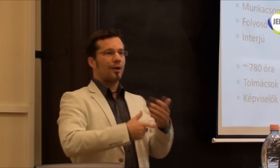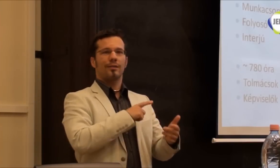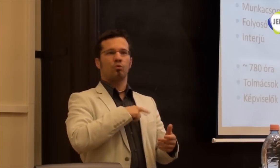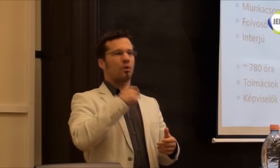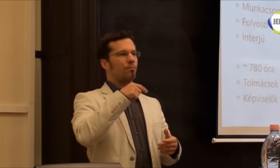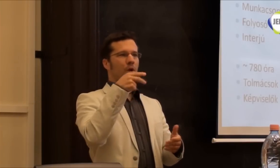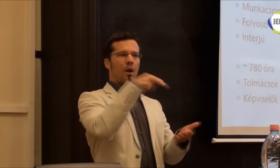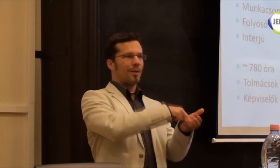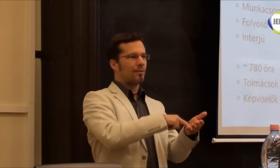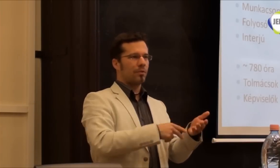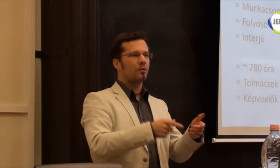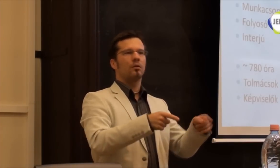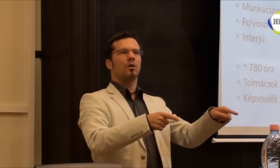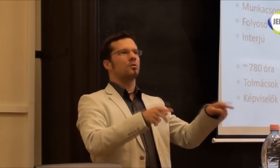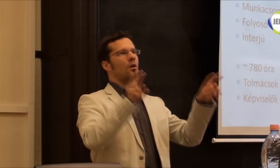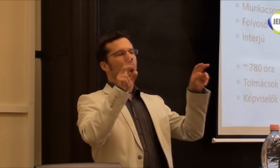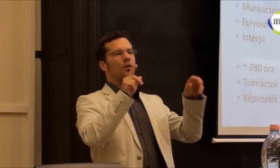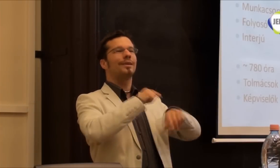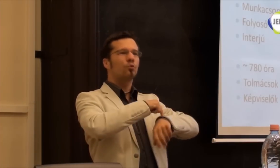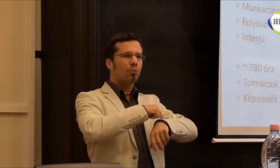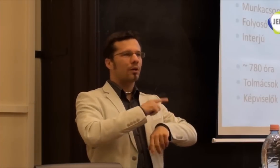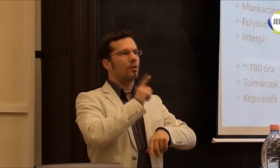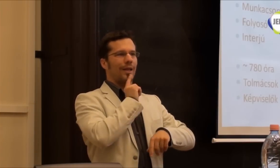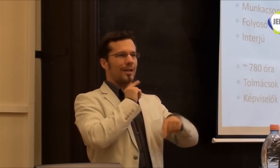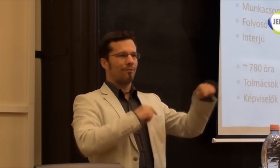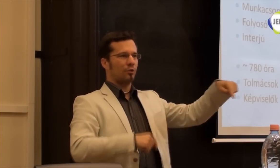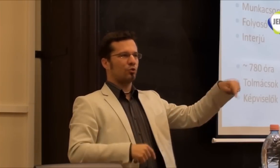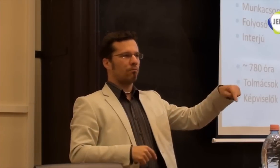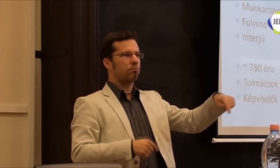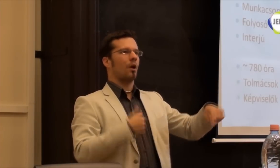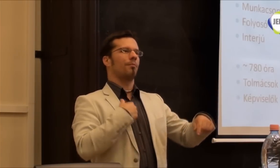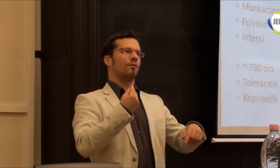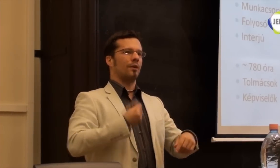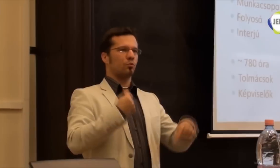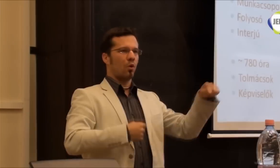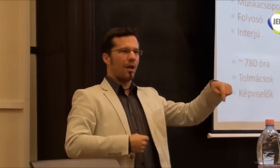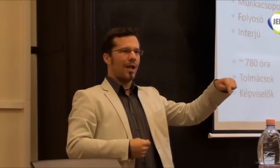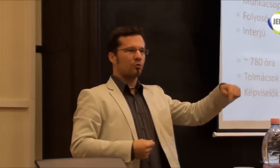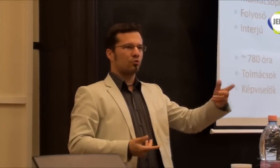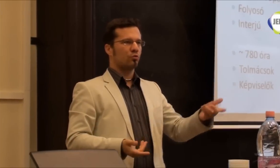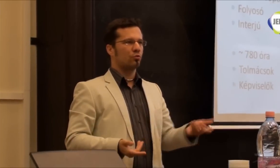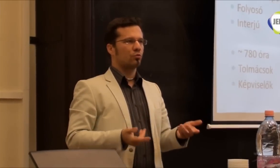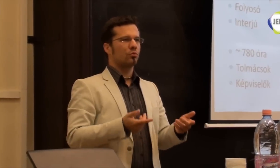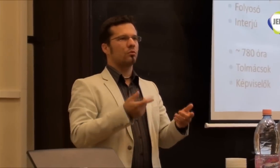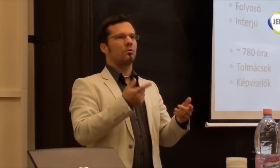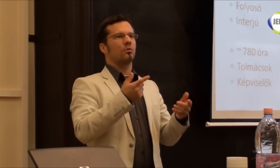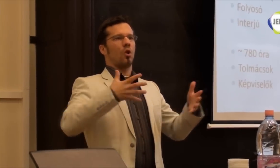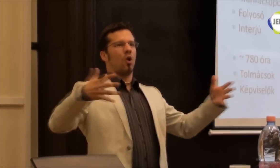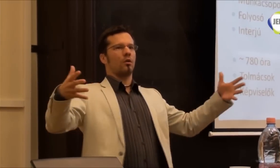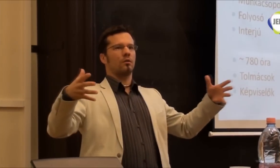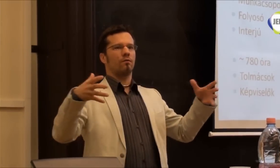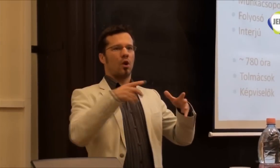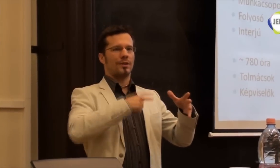De a munkám során nem csak a parlamentben, tehát az időm legkevesebb része, ami felszólalás,